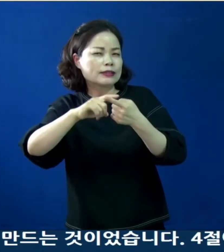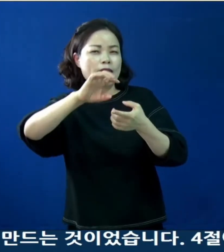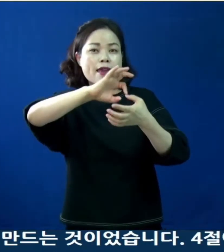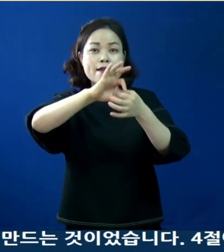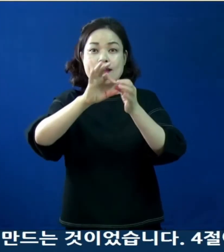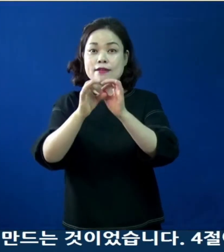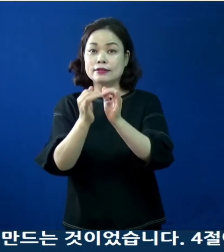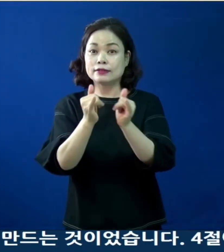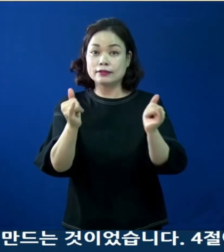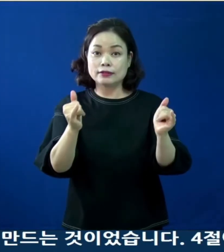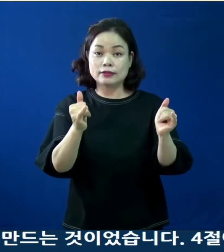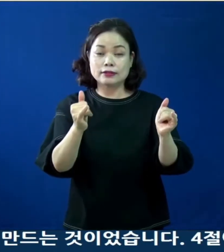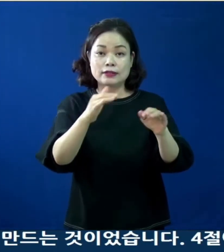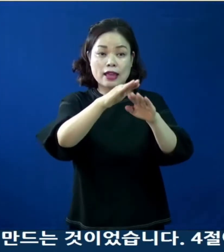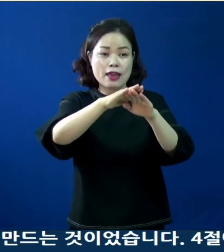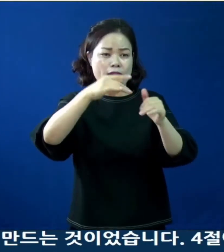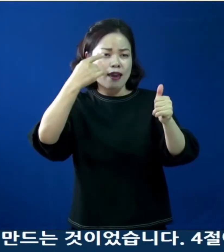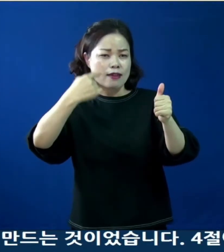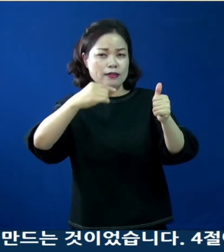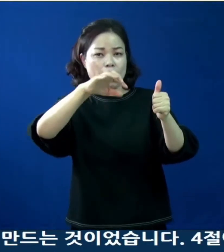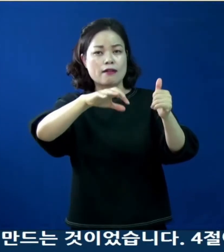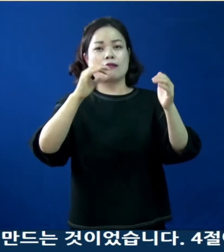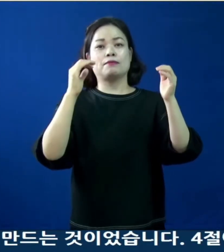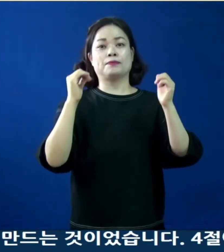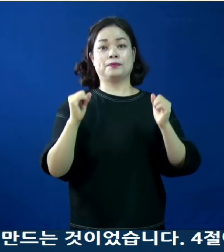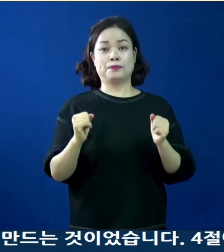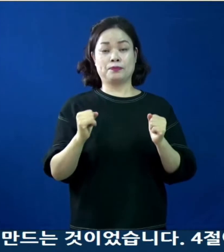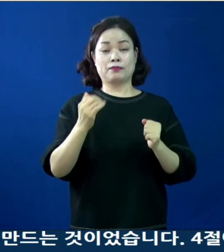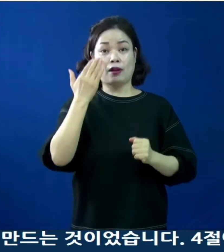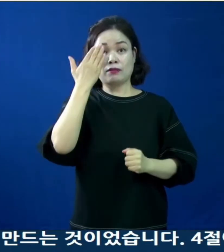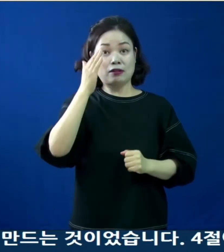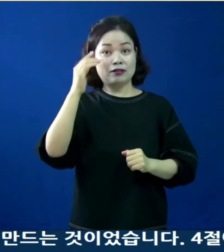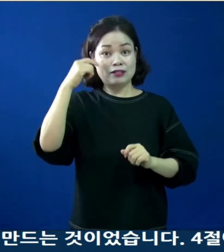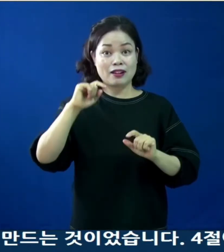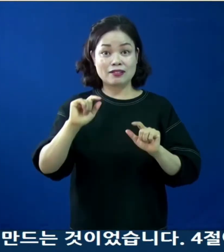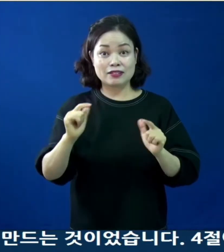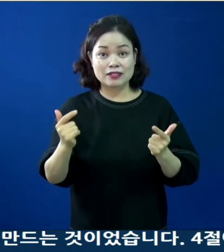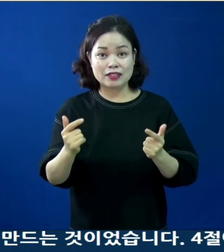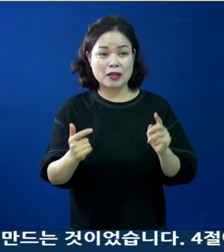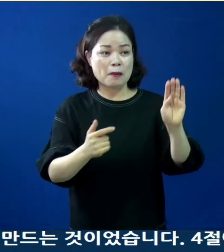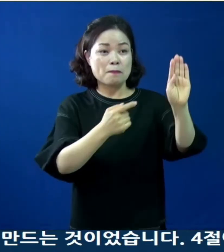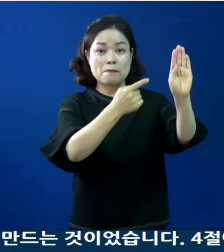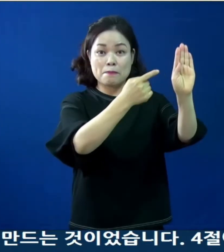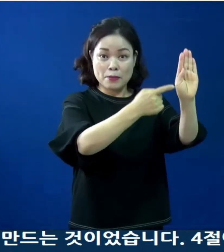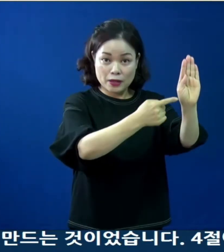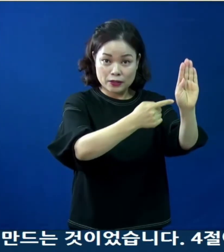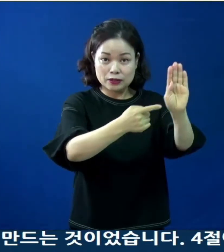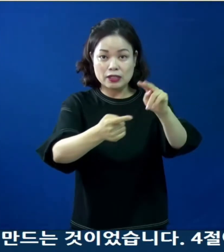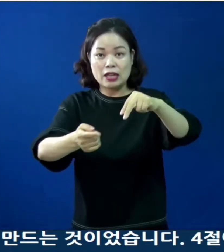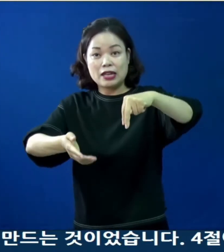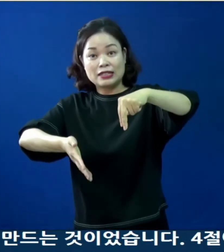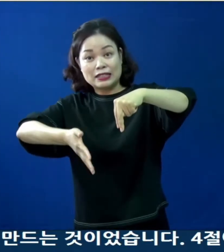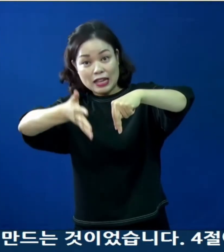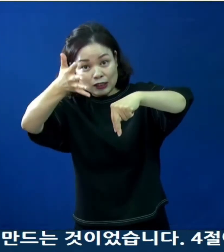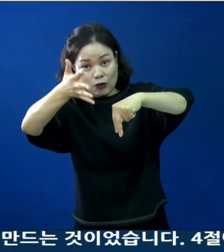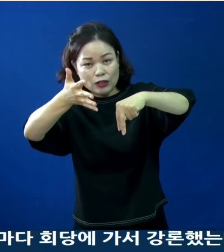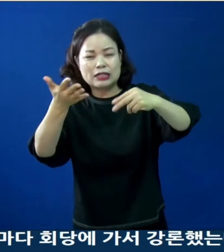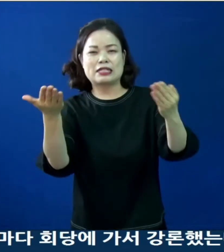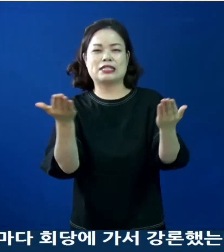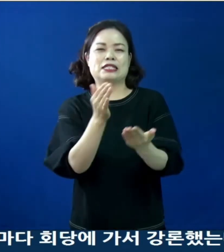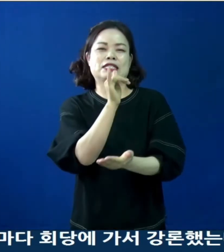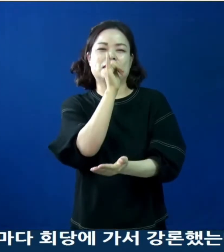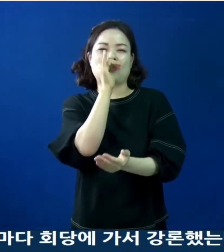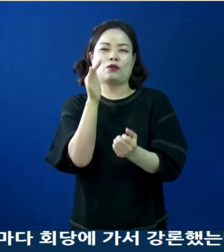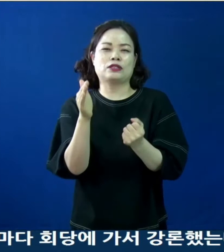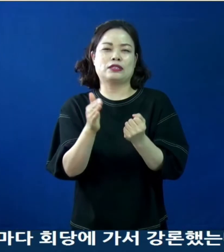헬라인들도 많이 회당에 출석하고 있었다. 이거 낯설지 않습니다. 빌립보에서 데살로니가에서 이런 일들이 있었기